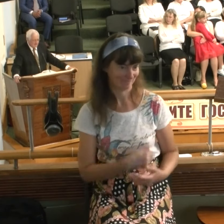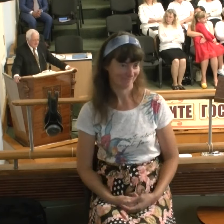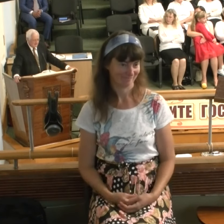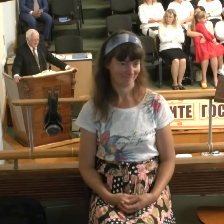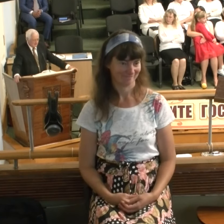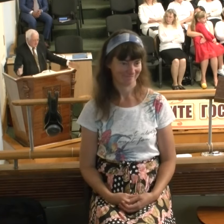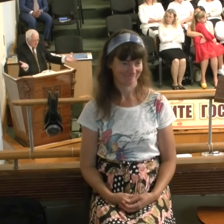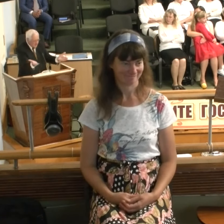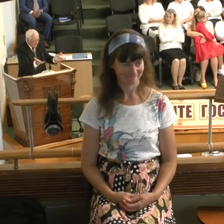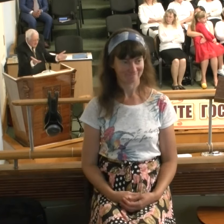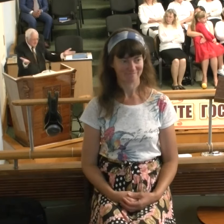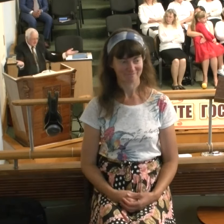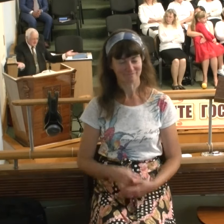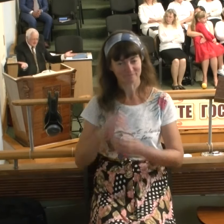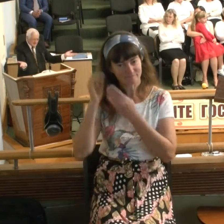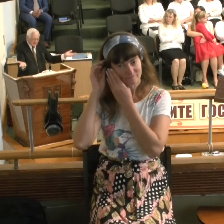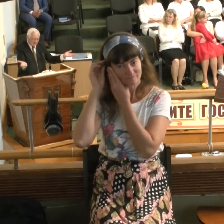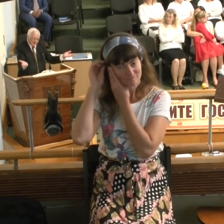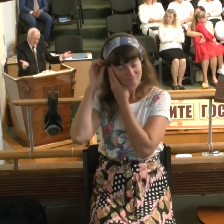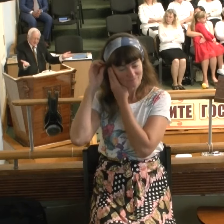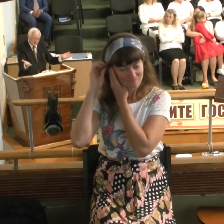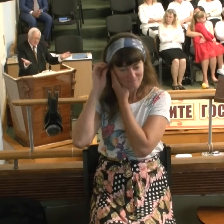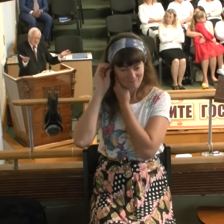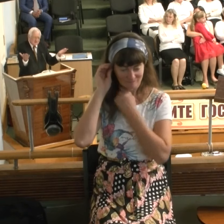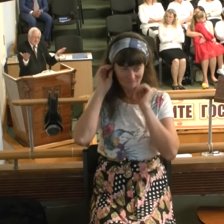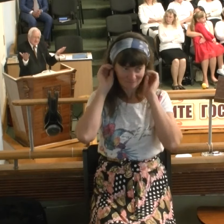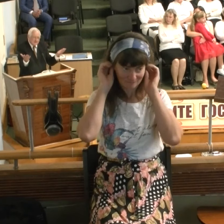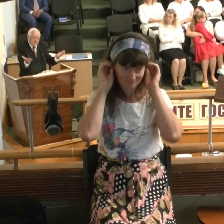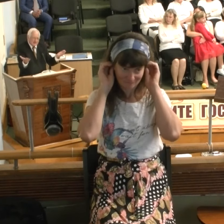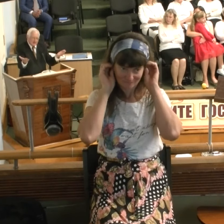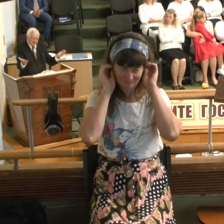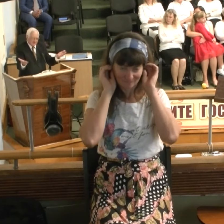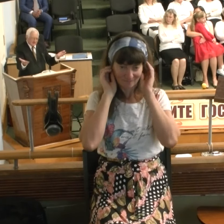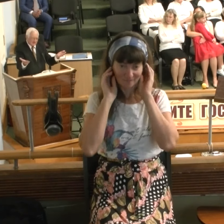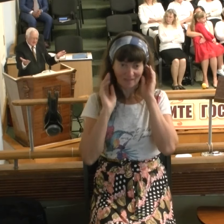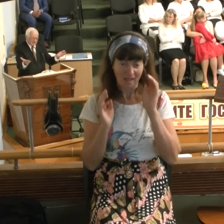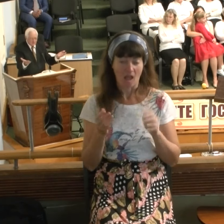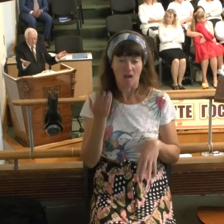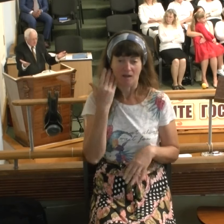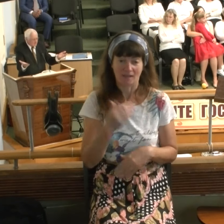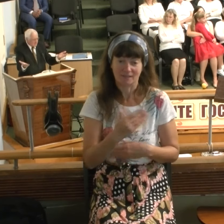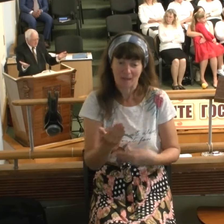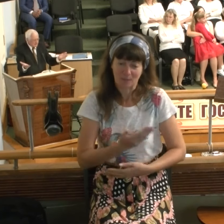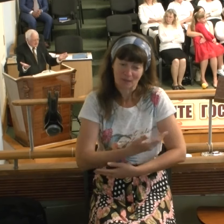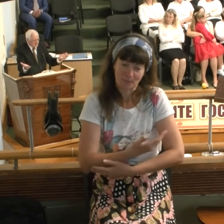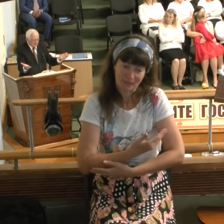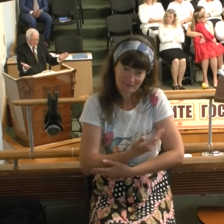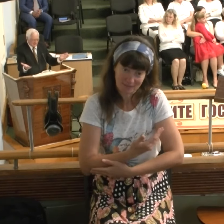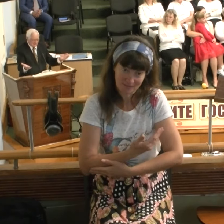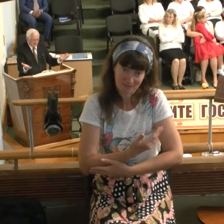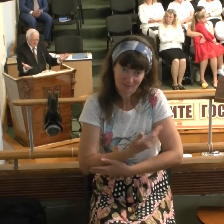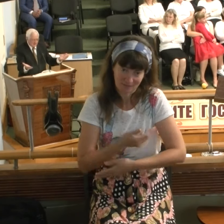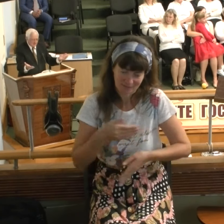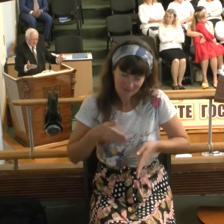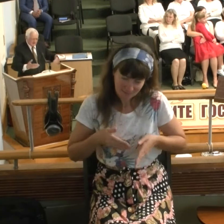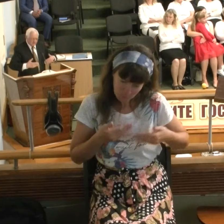Но пока мы младенцы, мы очень чувствительны к кому любят ли